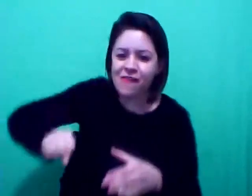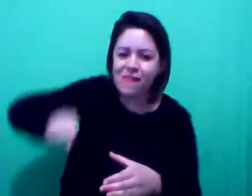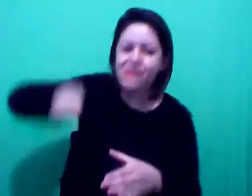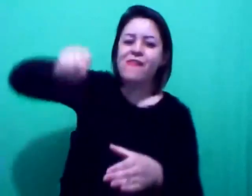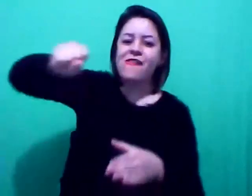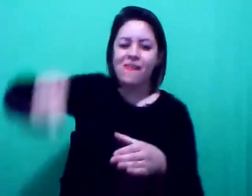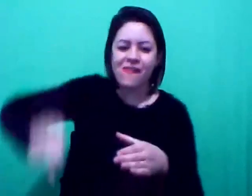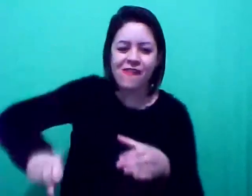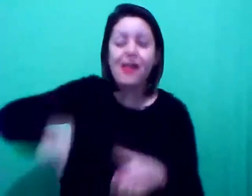né?